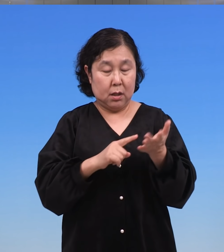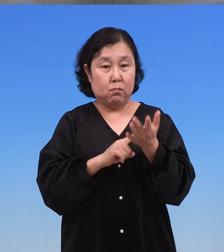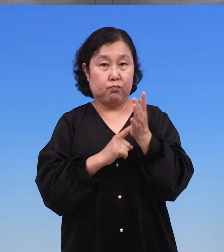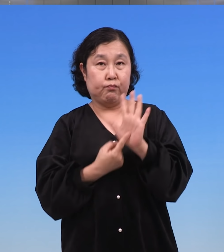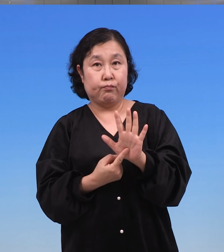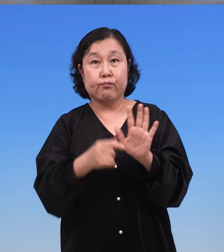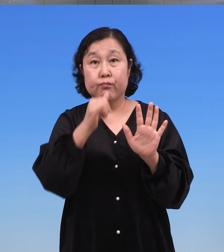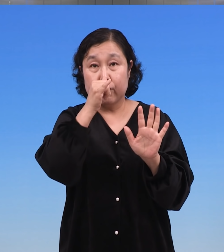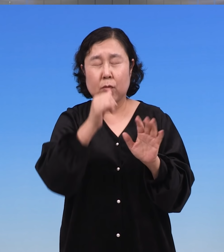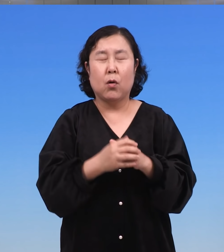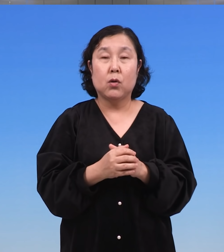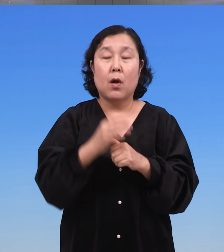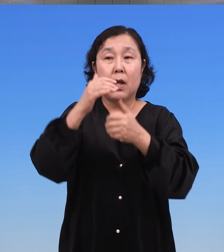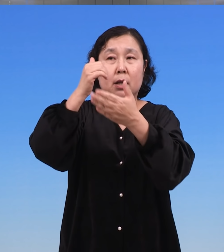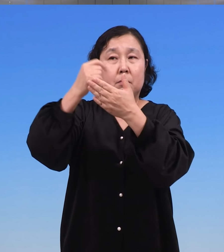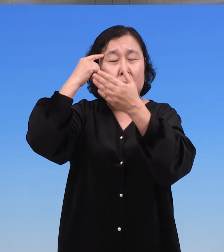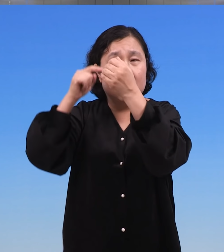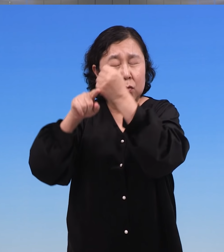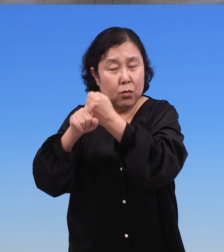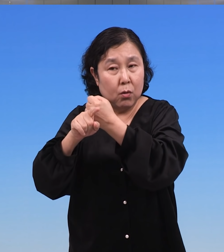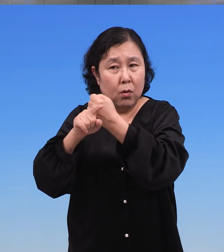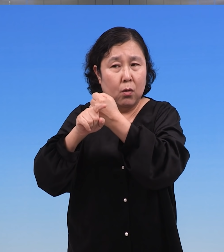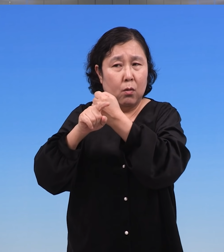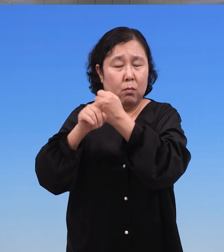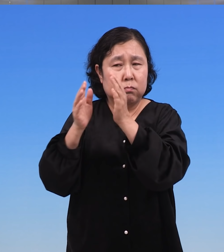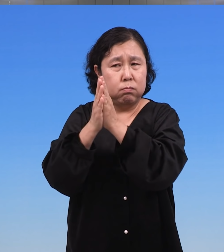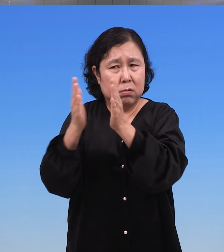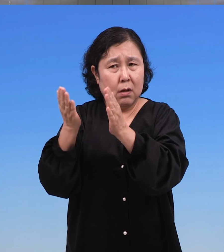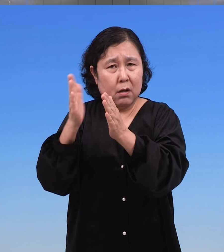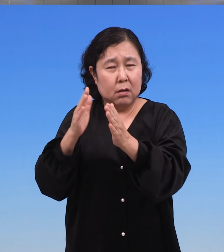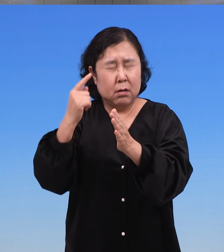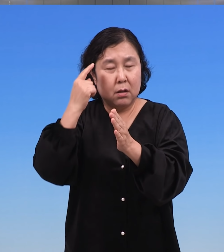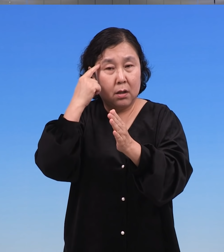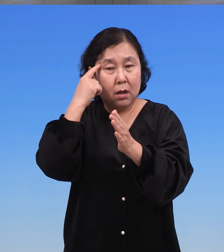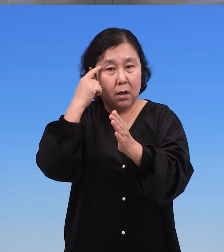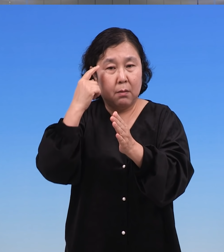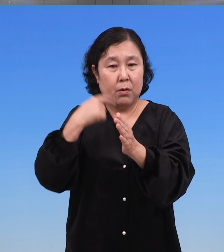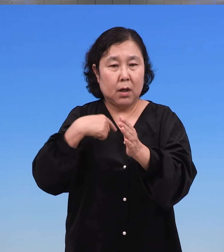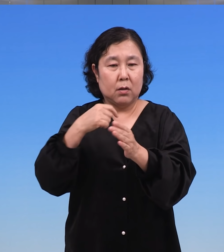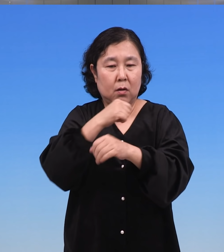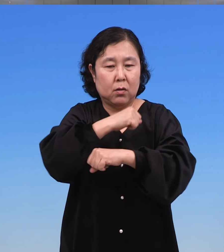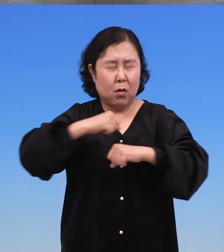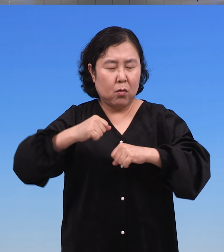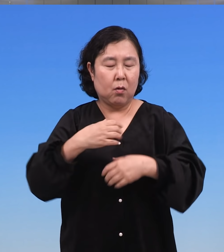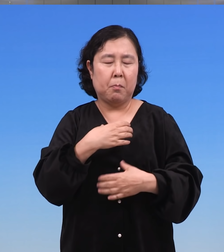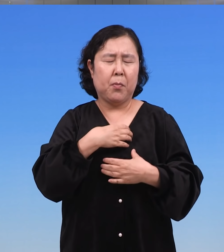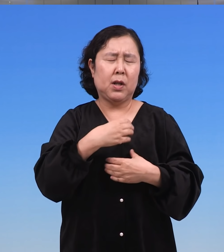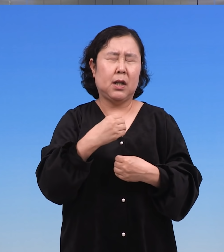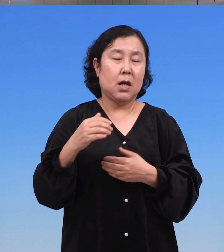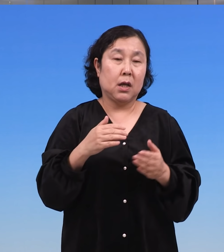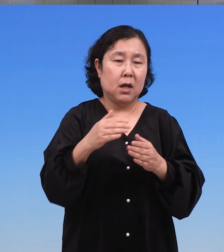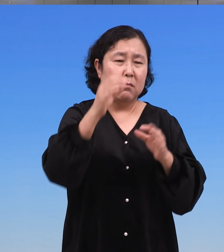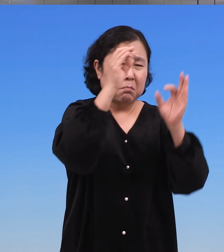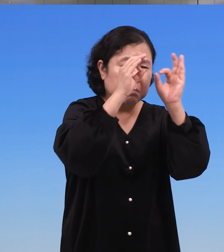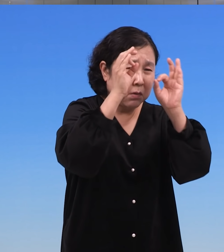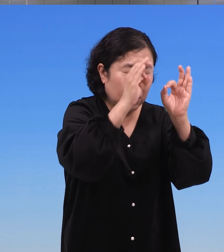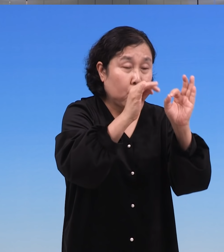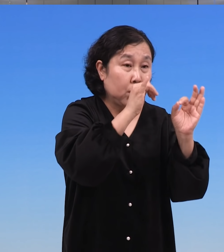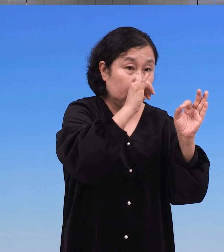있고, 분명히 하나님의 뜻으로 시작했는데 정신 차리고 보면 더 넓은 길을 추구하고 있고, 그렇기